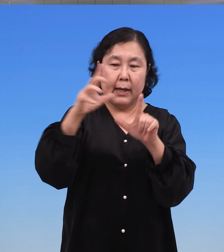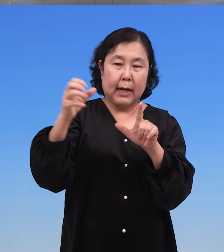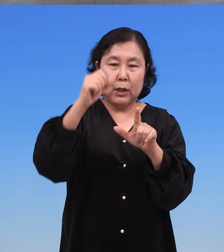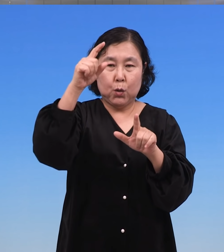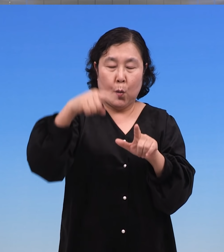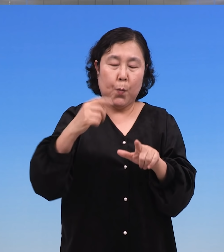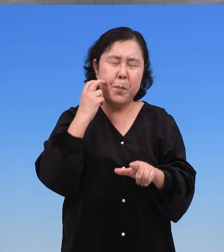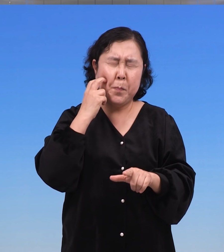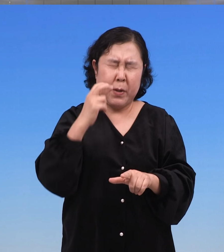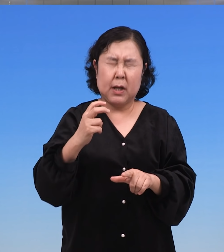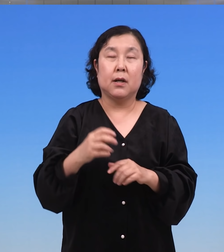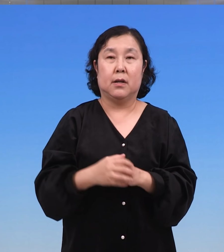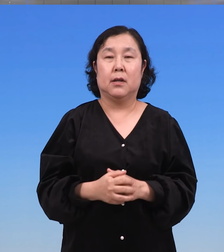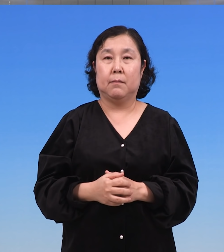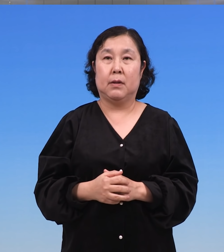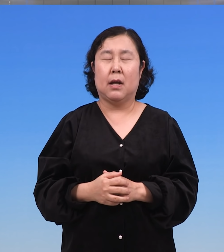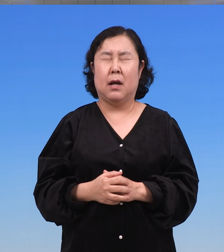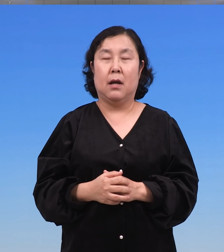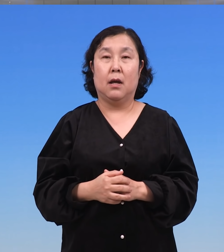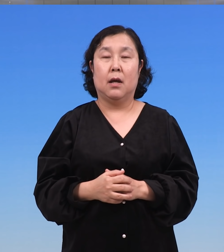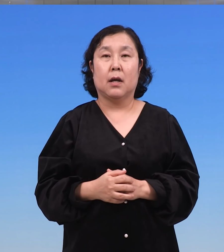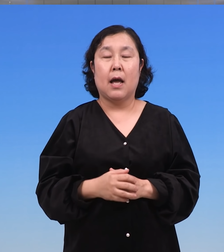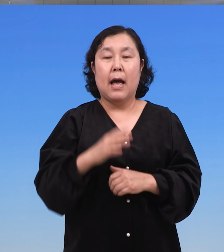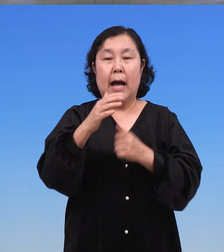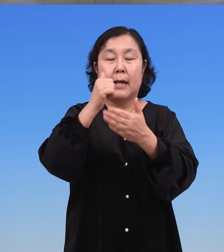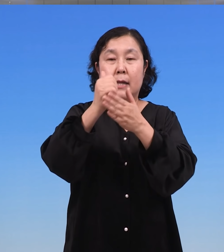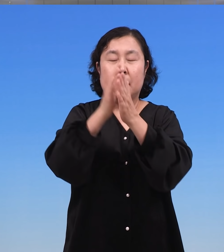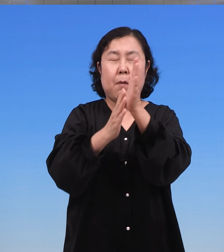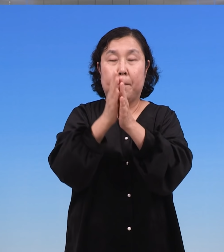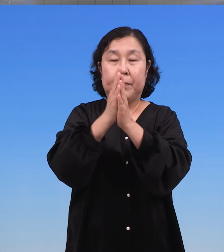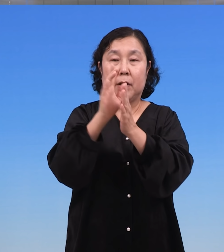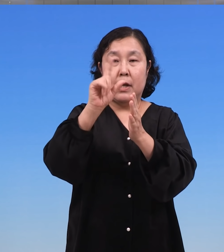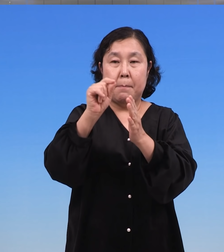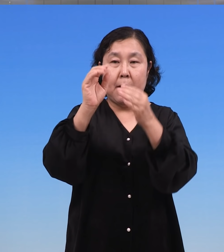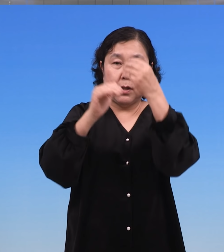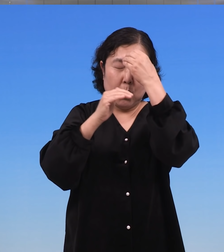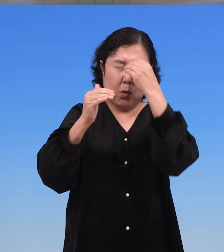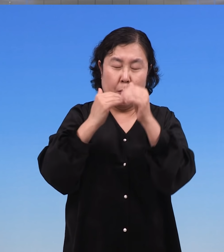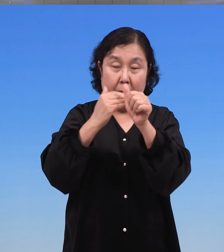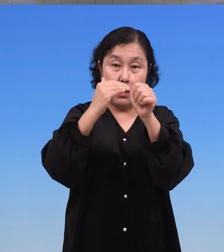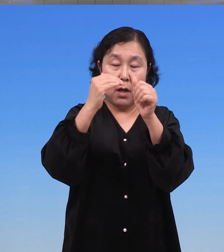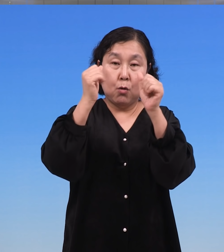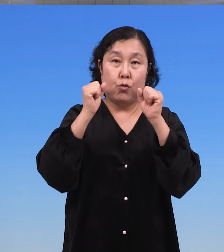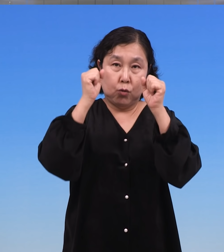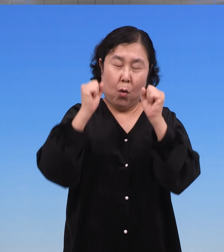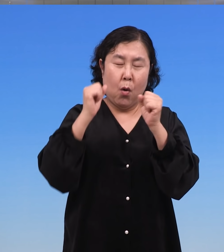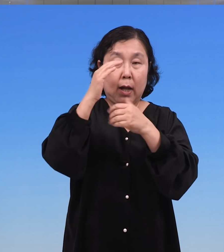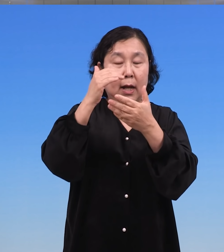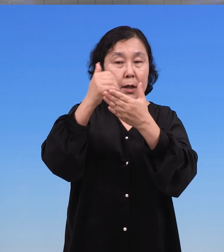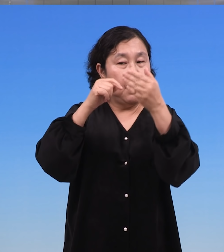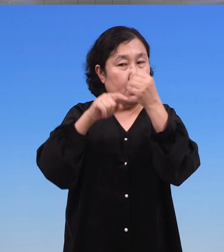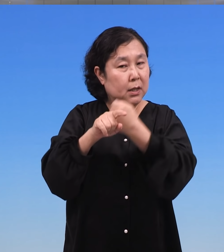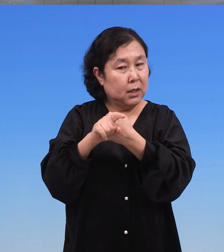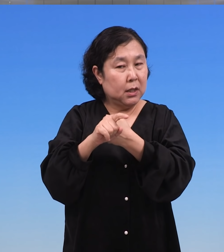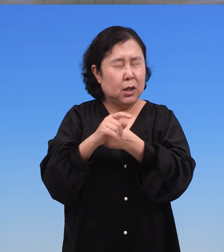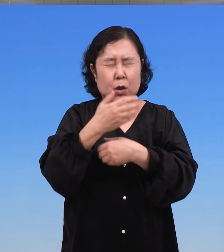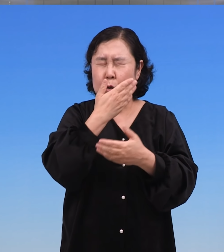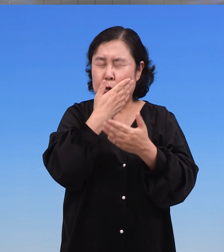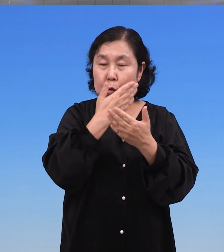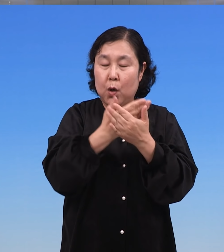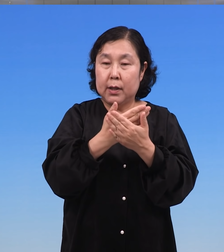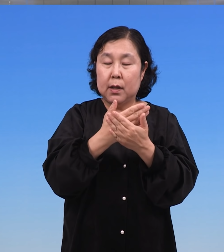겁니다. 두려웠습니다. 하나님 없는 일만성도 파송 운동, 하나님의 뜻이 별로 중요하지